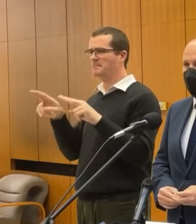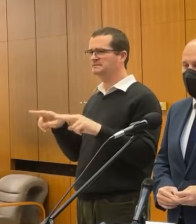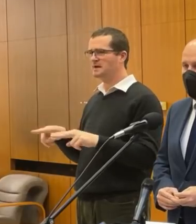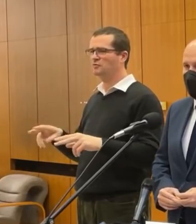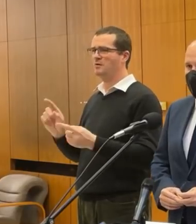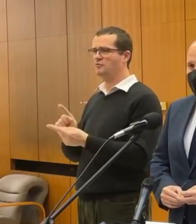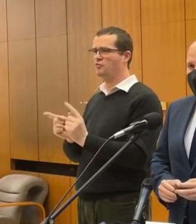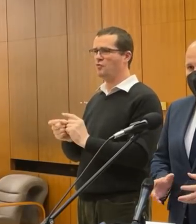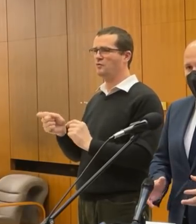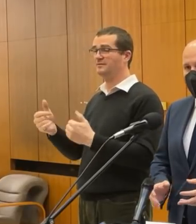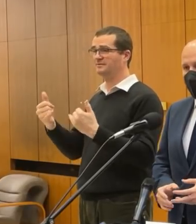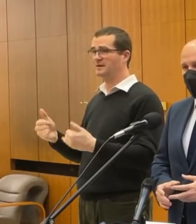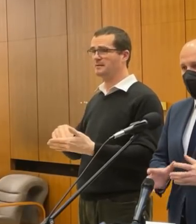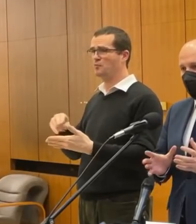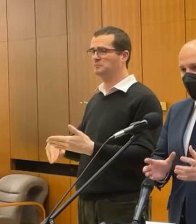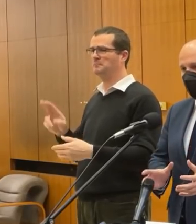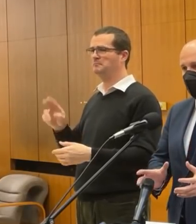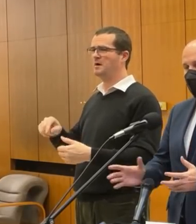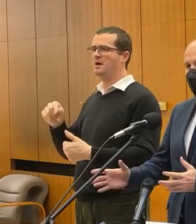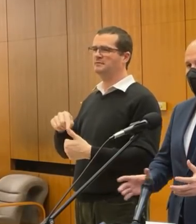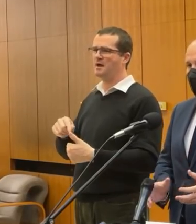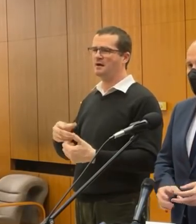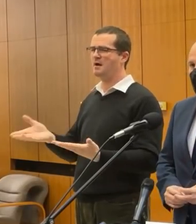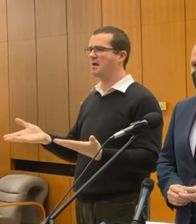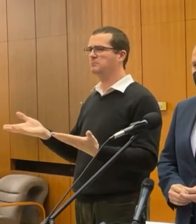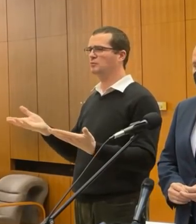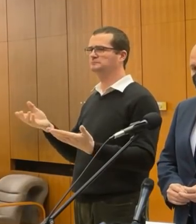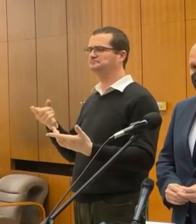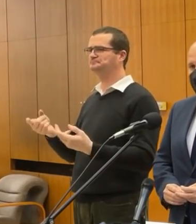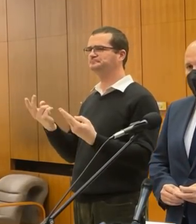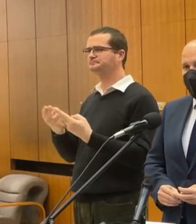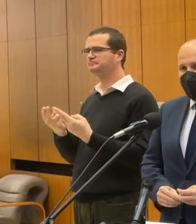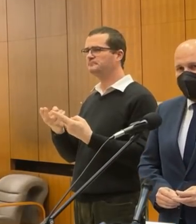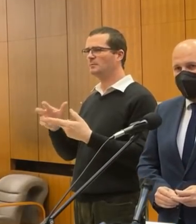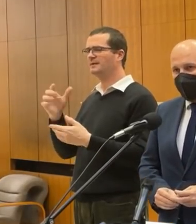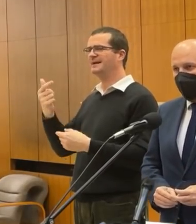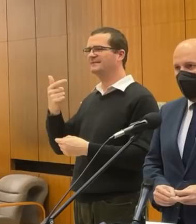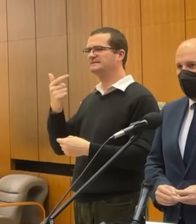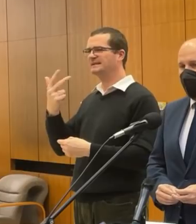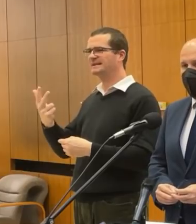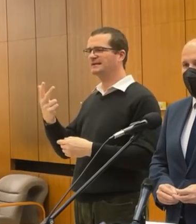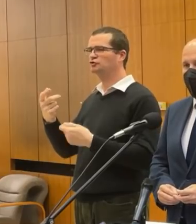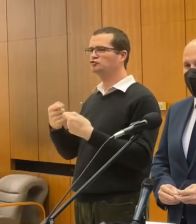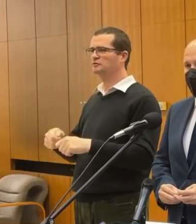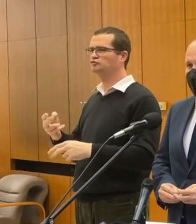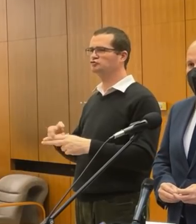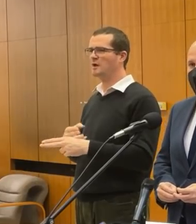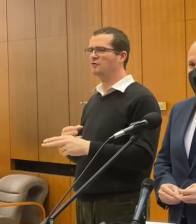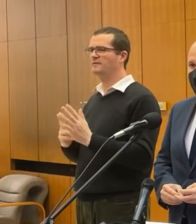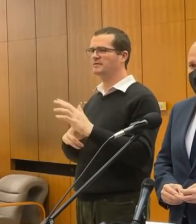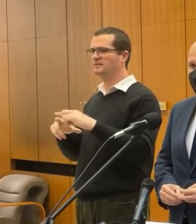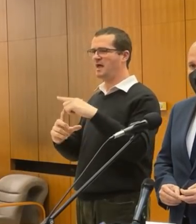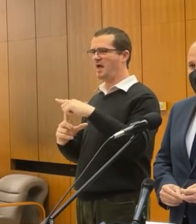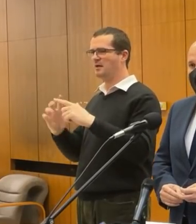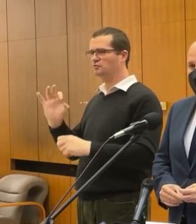dohoda, ktorú má dnes podpísanú buď v takomto znení, alebo v podobnom znení 23 členských krajín